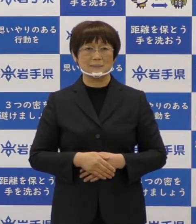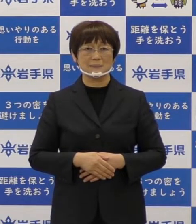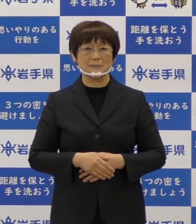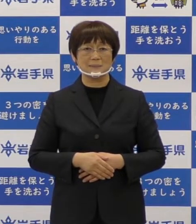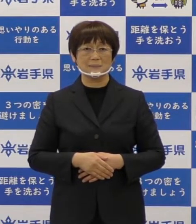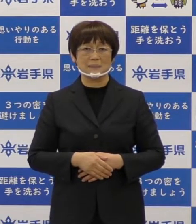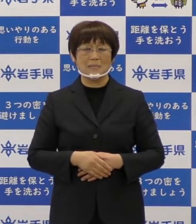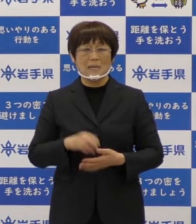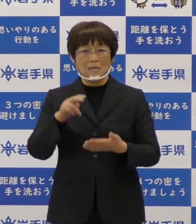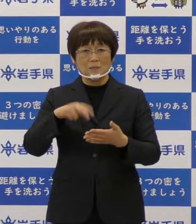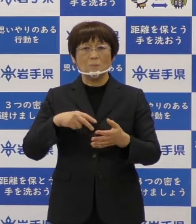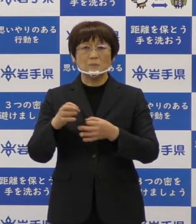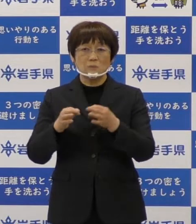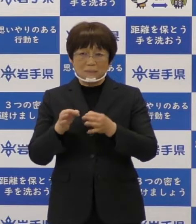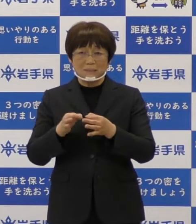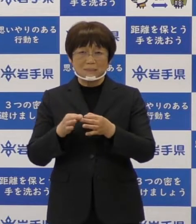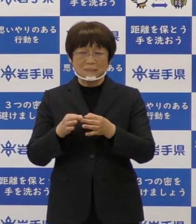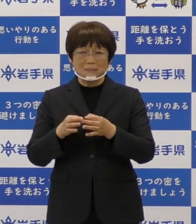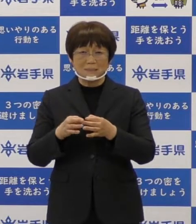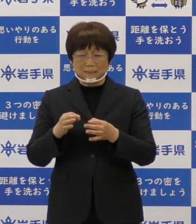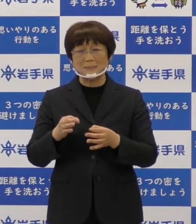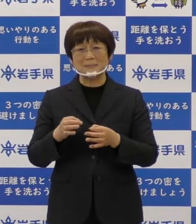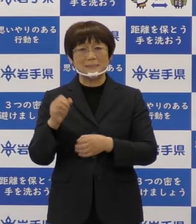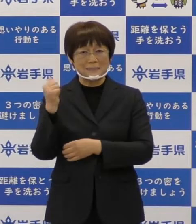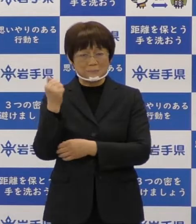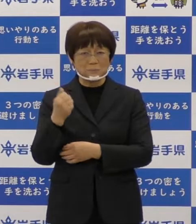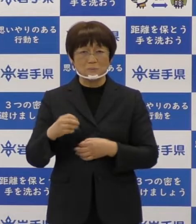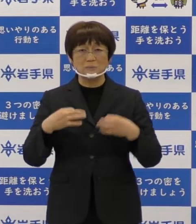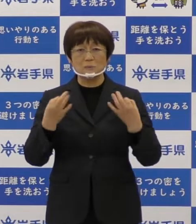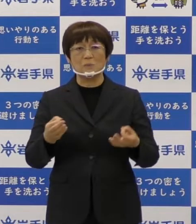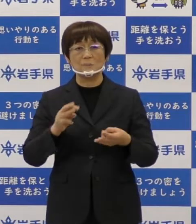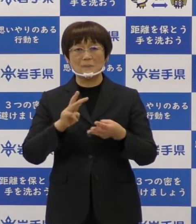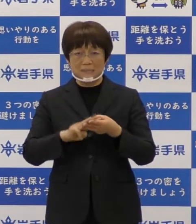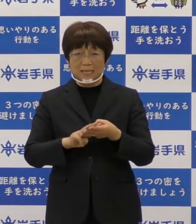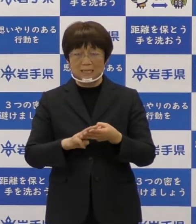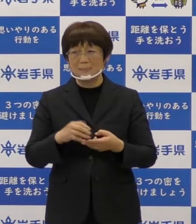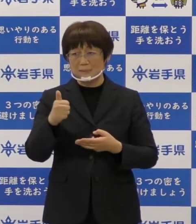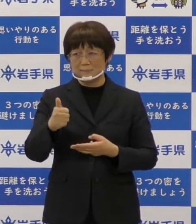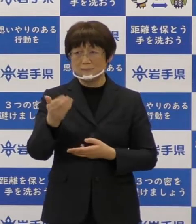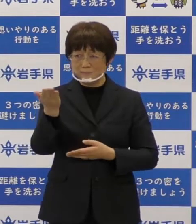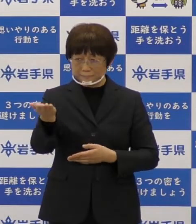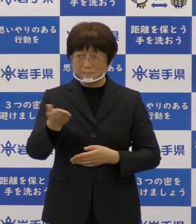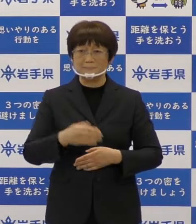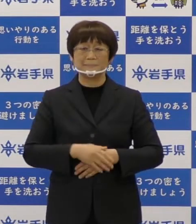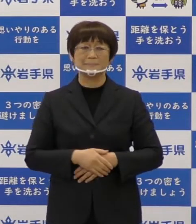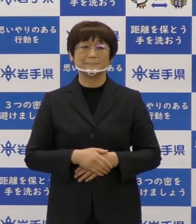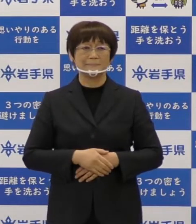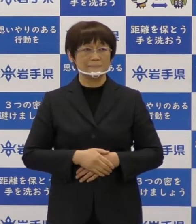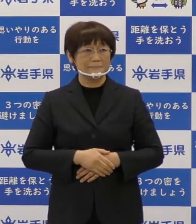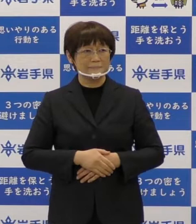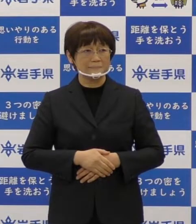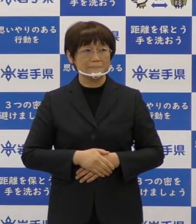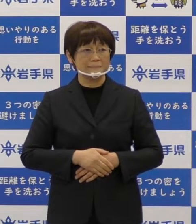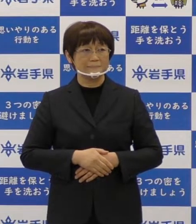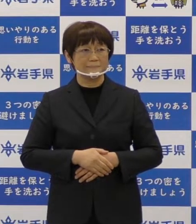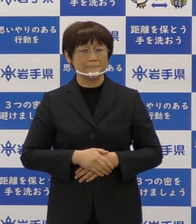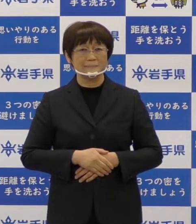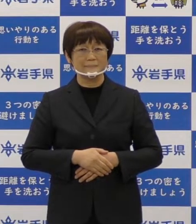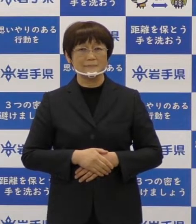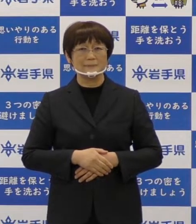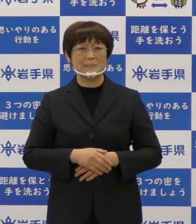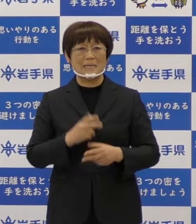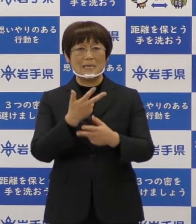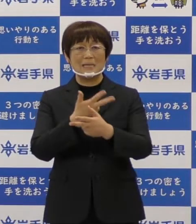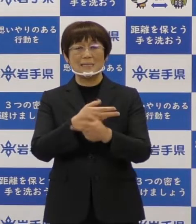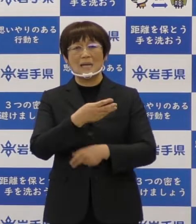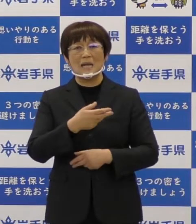読売新聞富田俊記者。 よろしくお願いします。 その次でございます。河北新